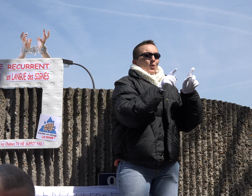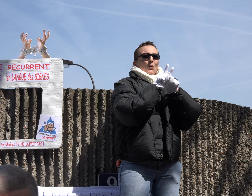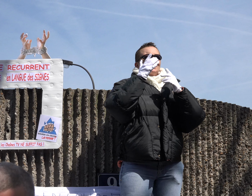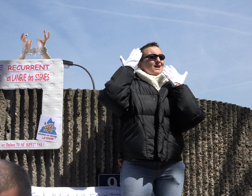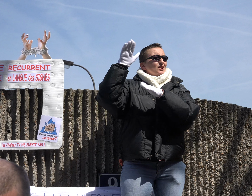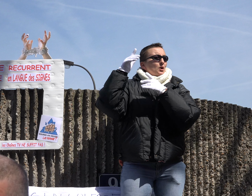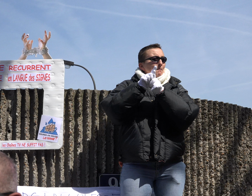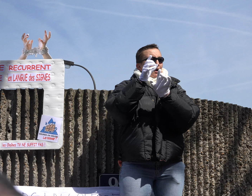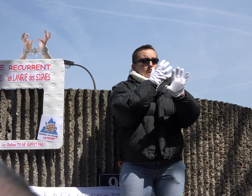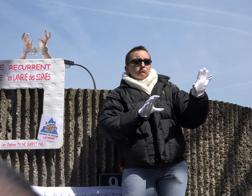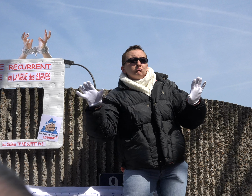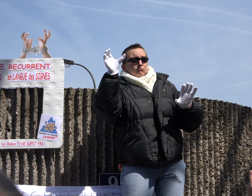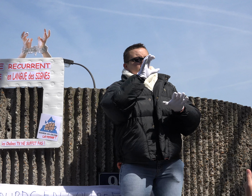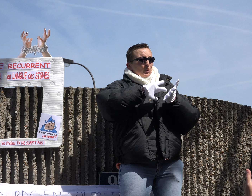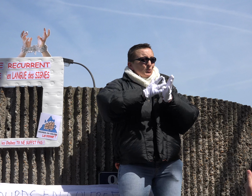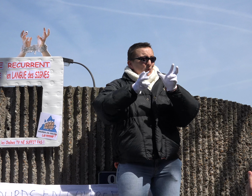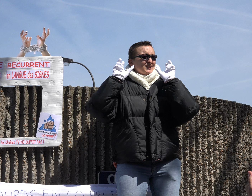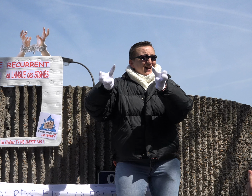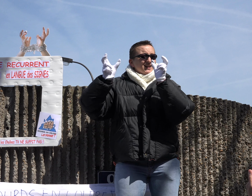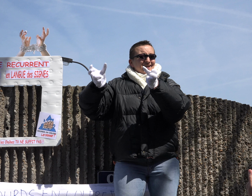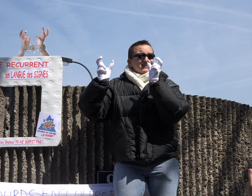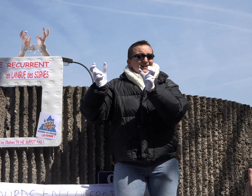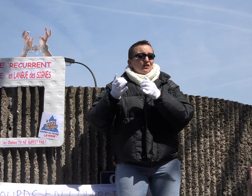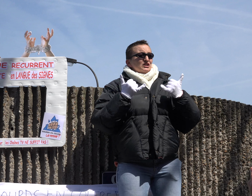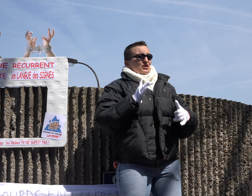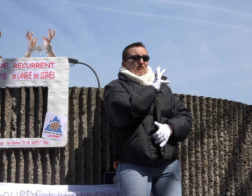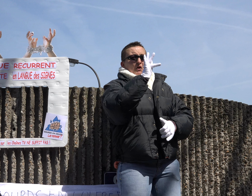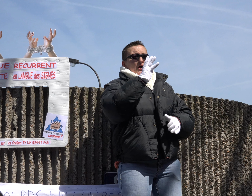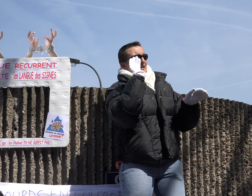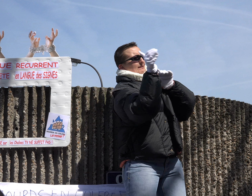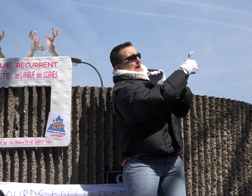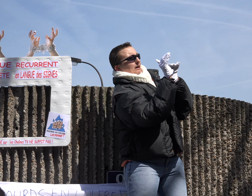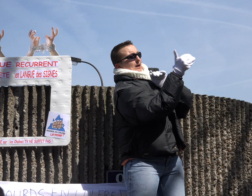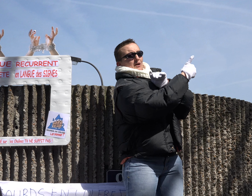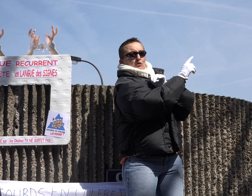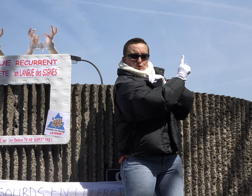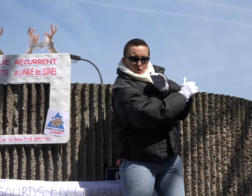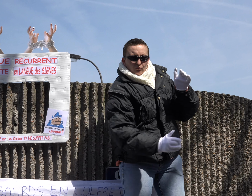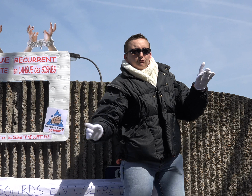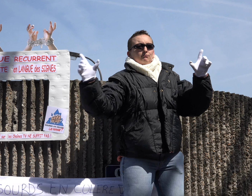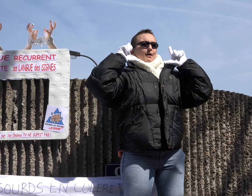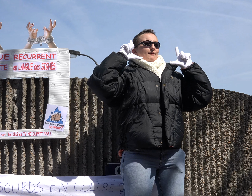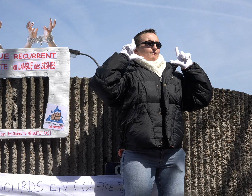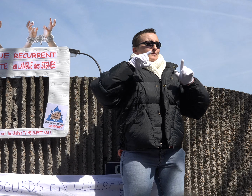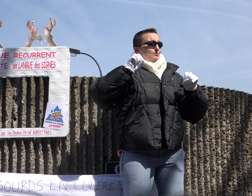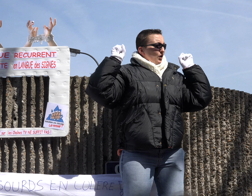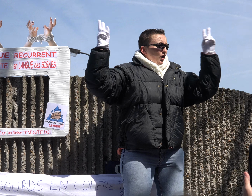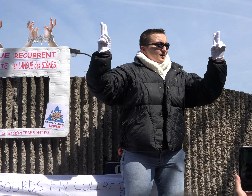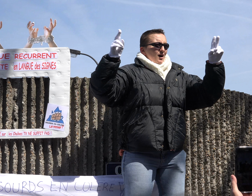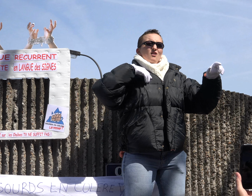simplement pour être à égalité avec les entendants. Et que ce soit même diffusé. Enfin, il y a des pays où c'est diffusé